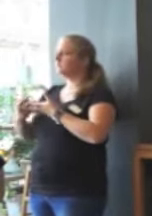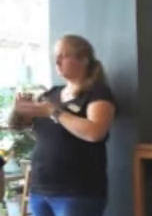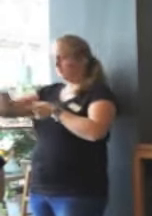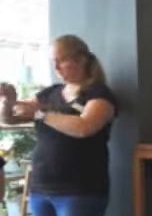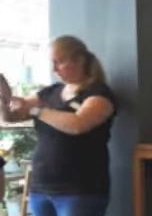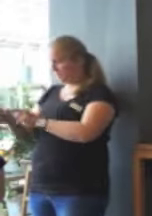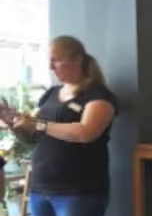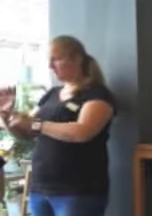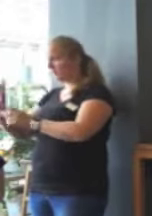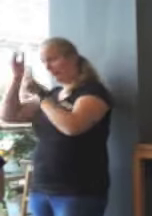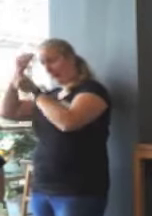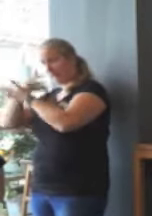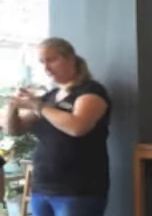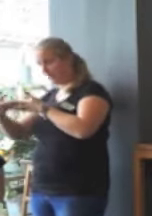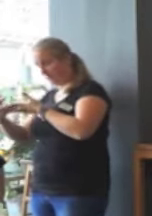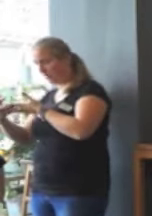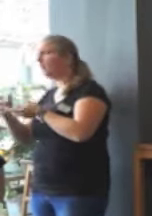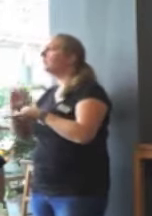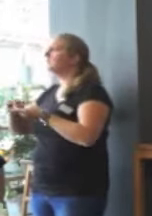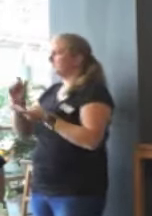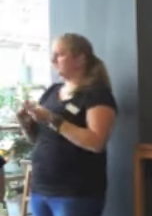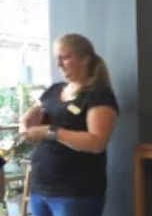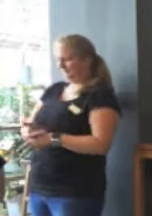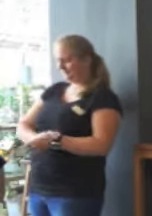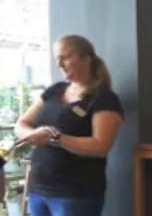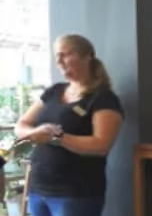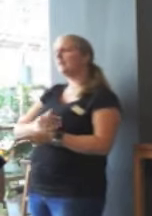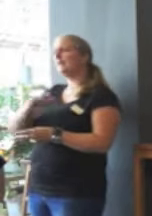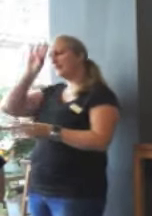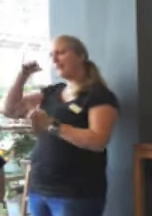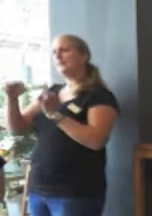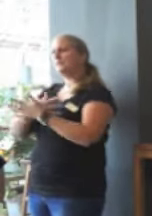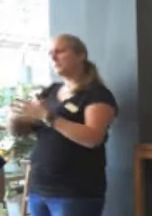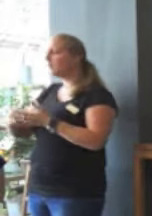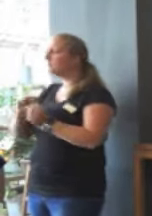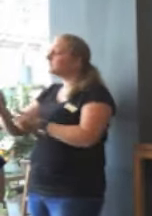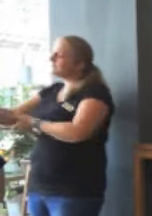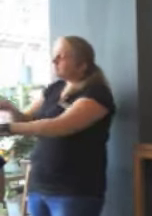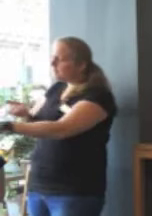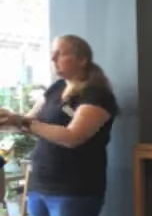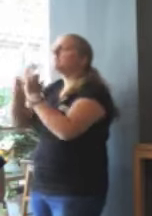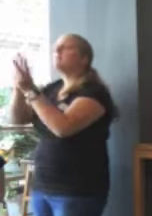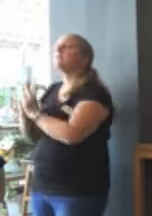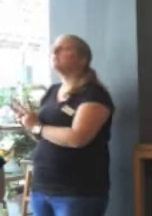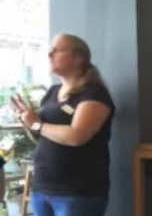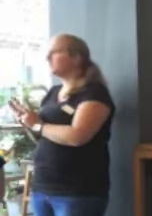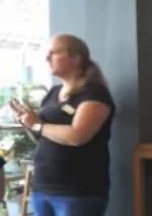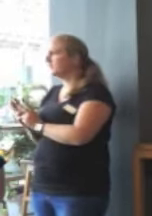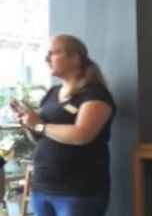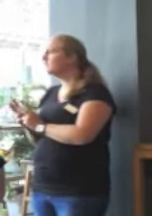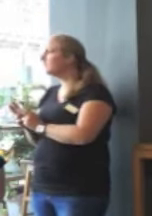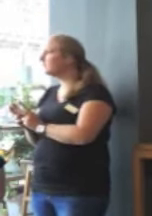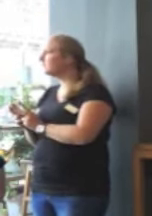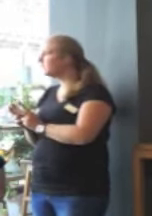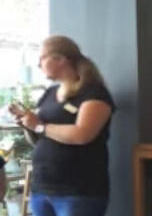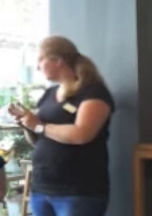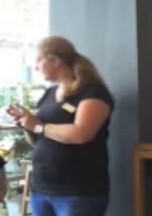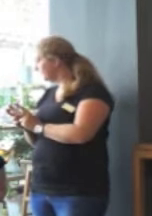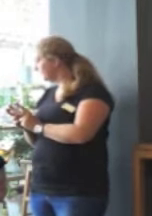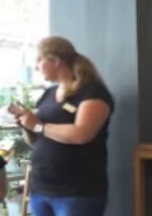som lär sig språket och den som redan kan hjälps åt. Det var en utgångspunkt. En annan utgångspunkt var att vi